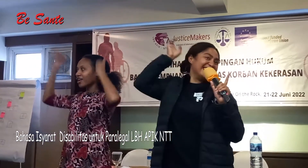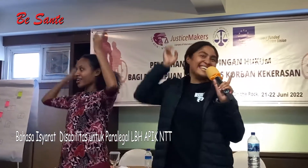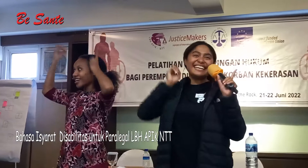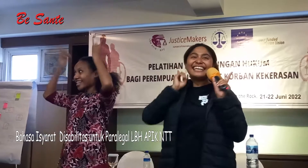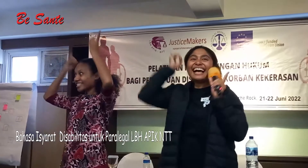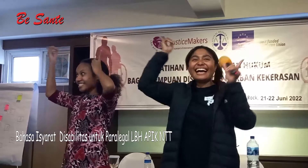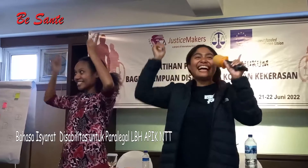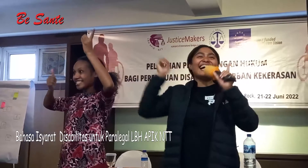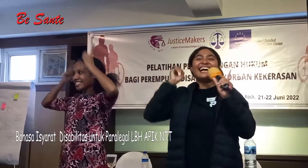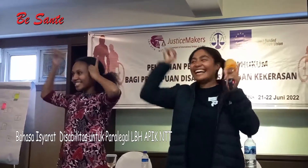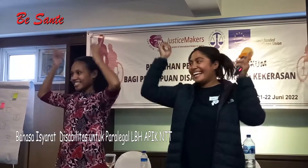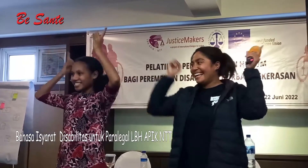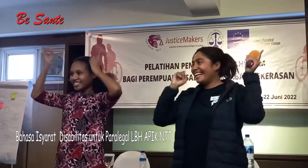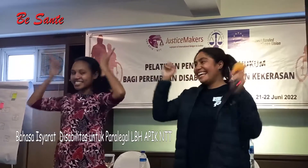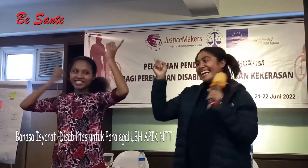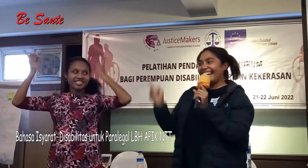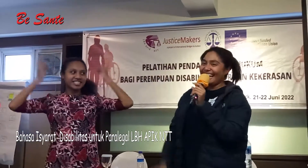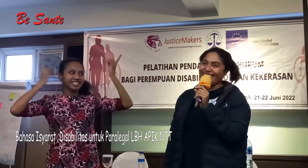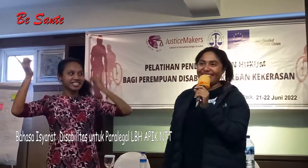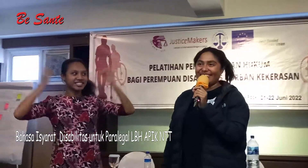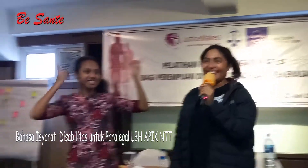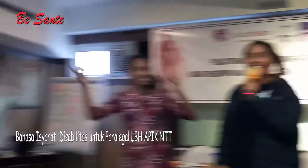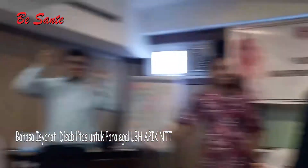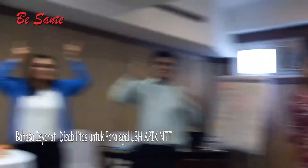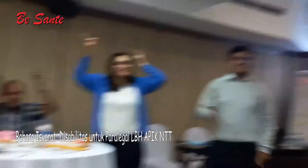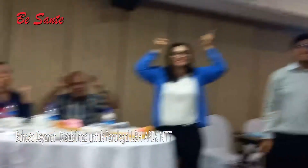ada di sini nih. Ya. Ah. Alor.